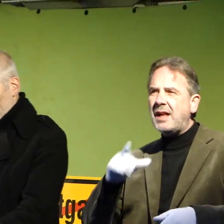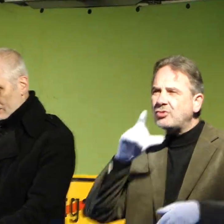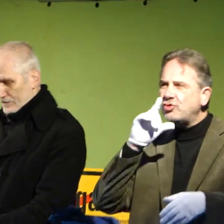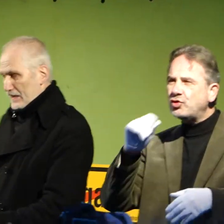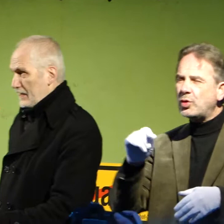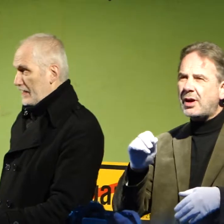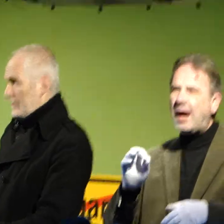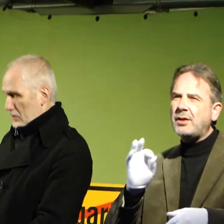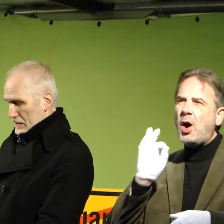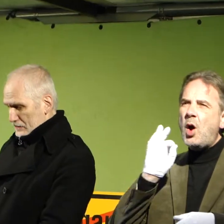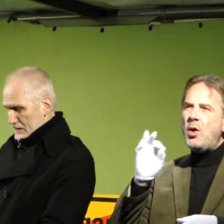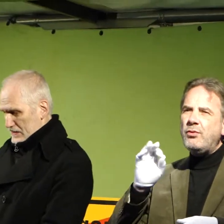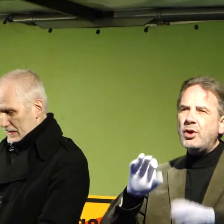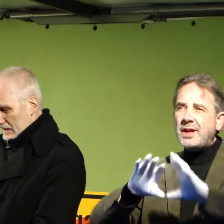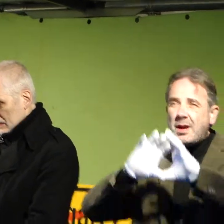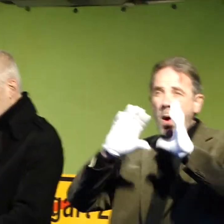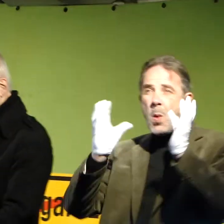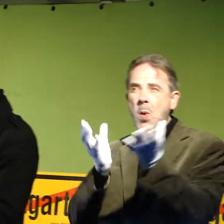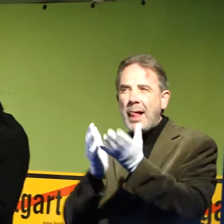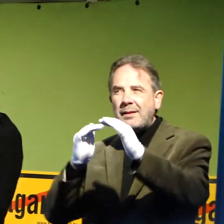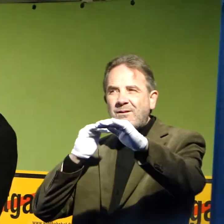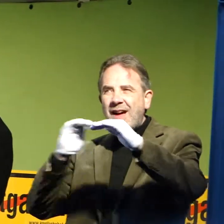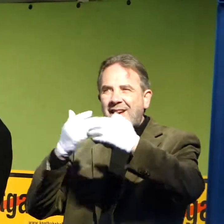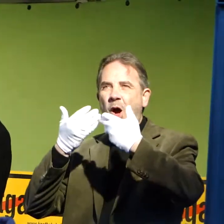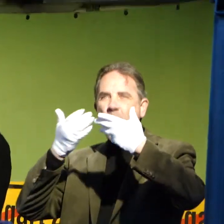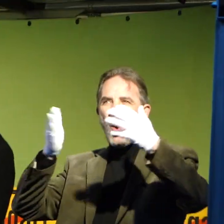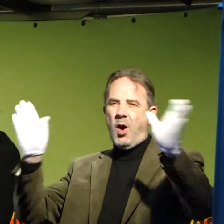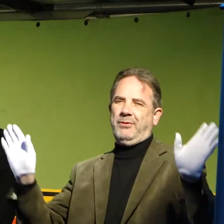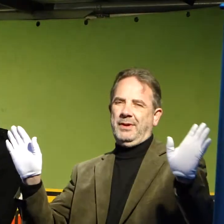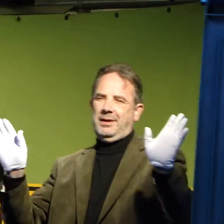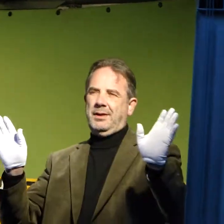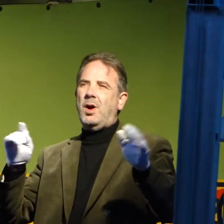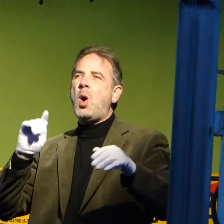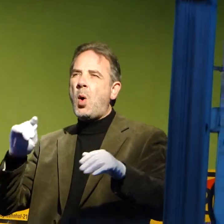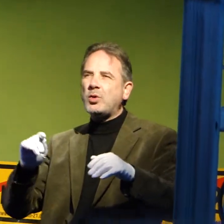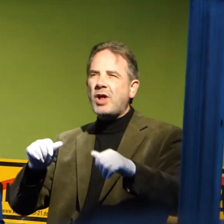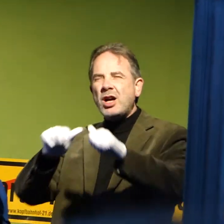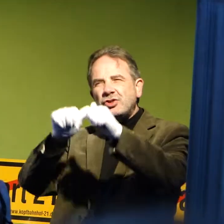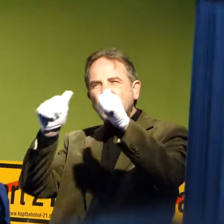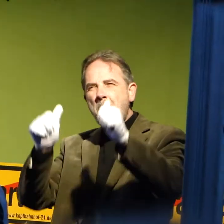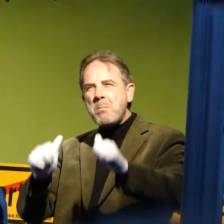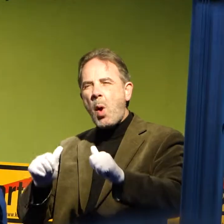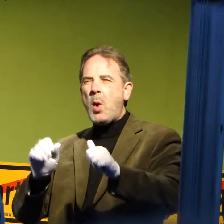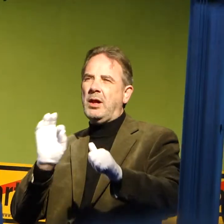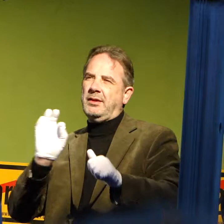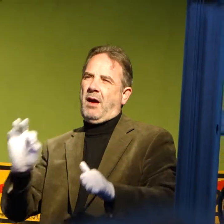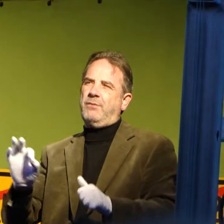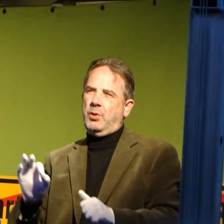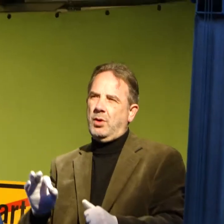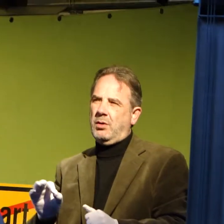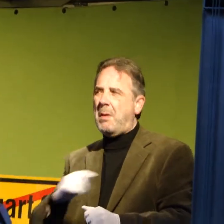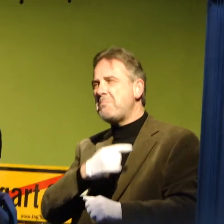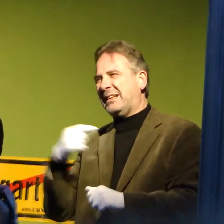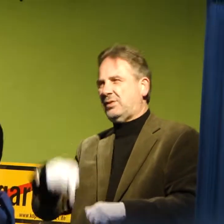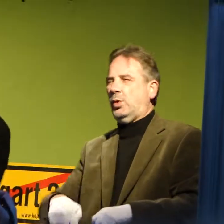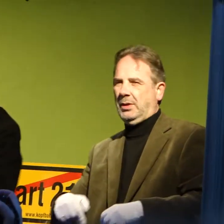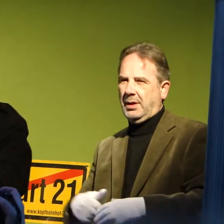den Weltverkehr geöffnet hat und dies auch symbolisch darstellte und bis heute